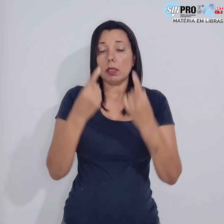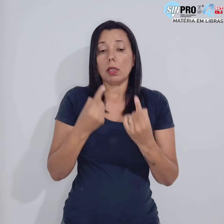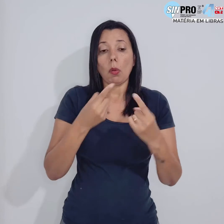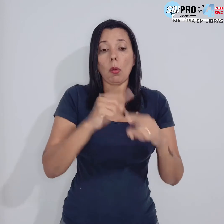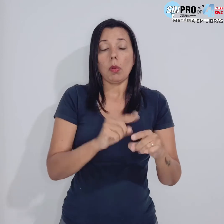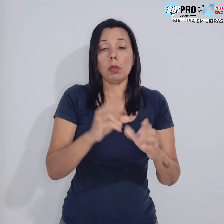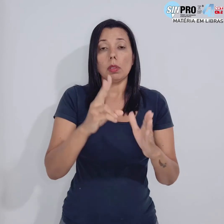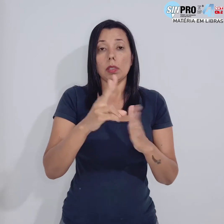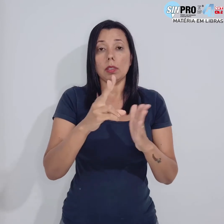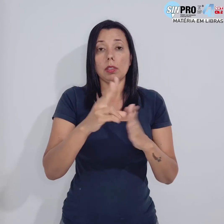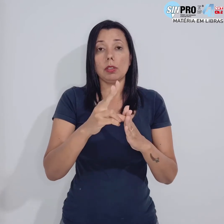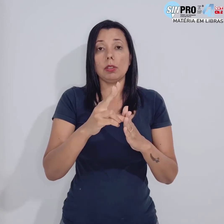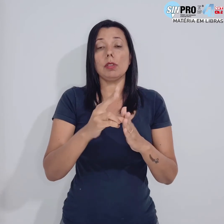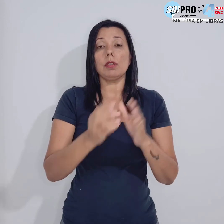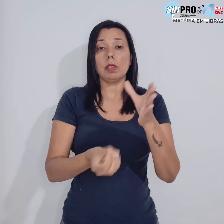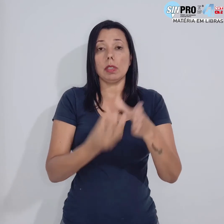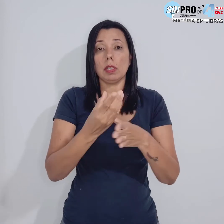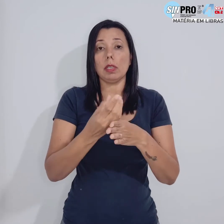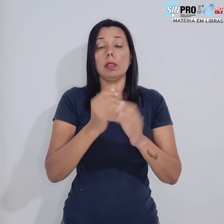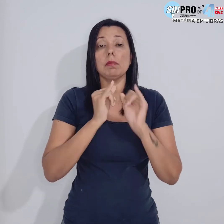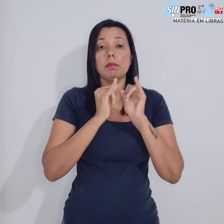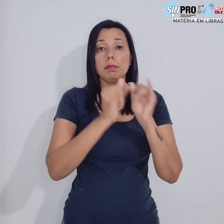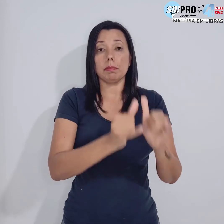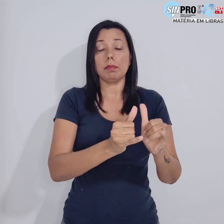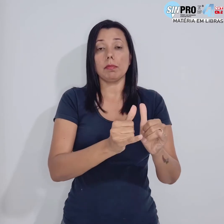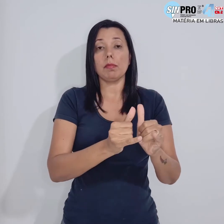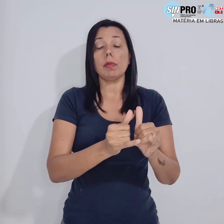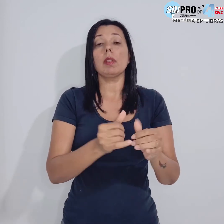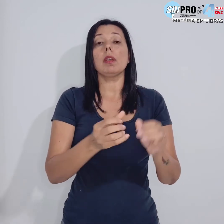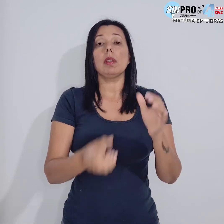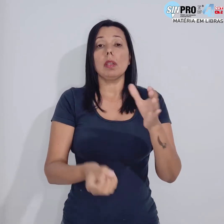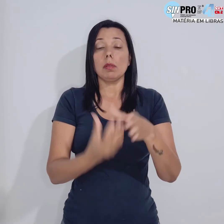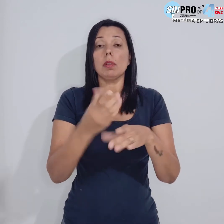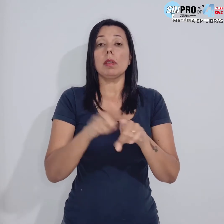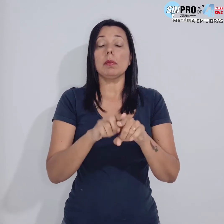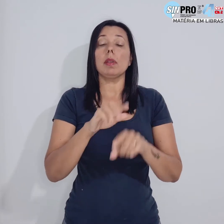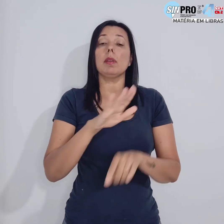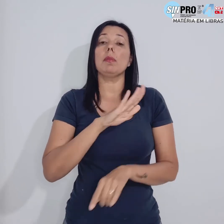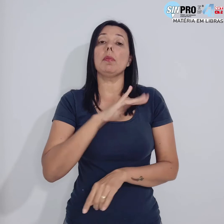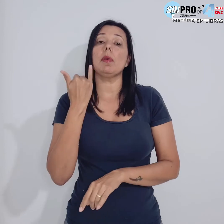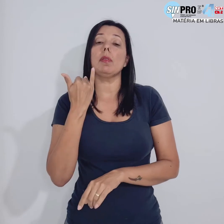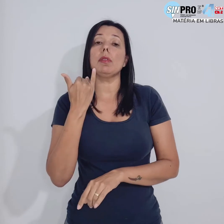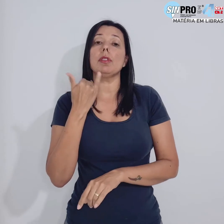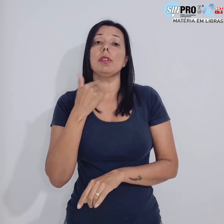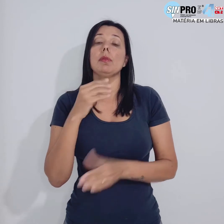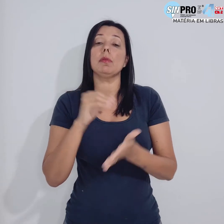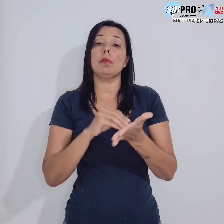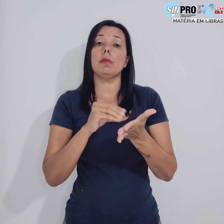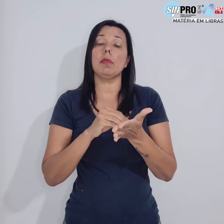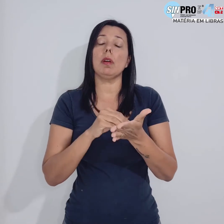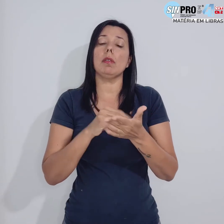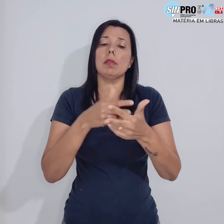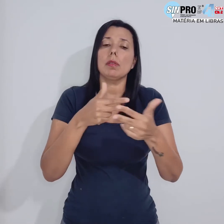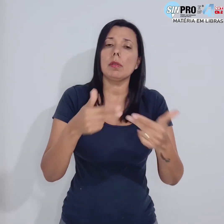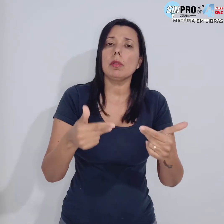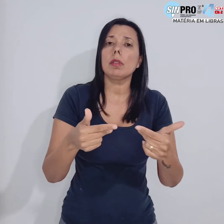contra indígenas compiladas na publicação, incluindo as mortes por desassistências, que passaram